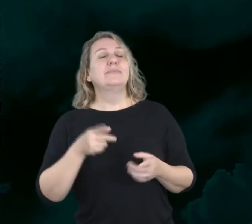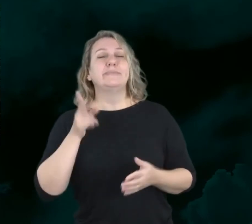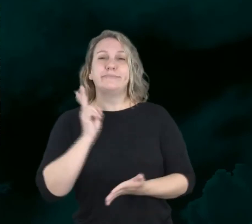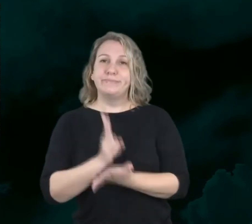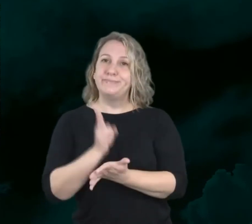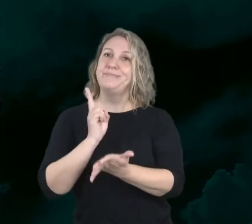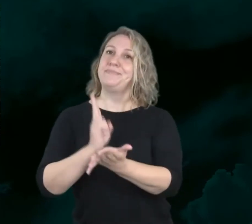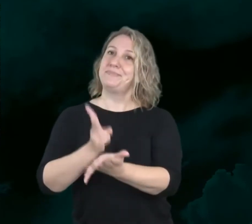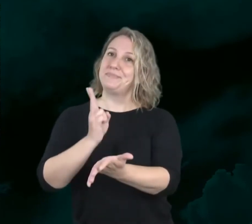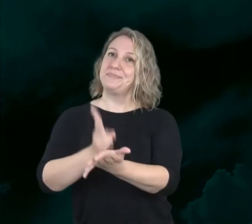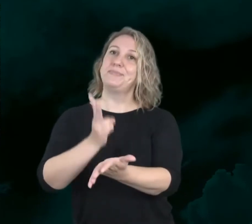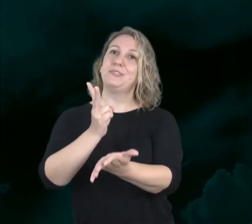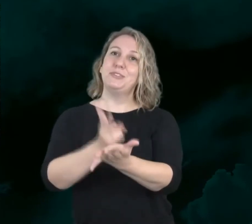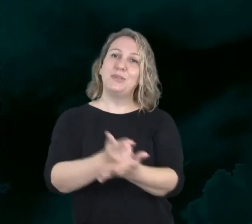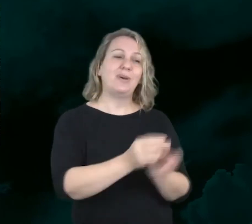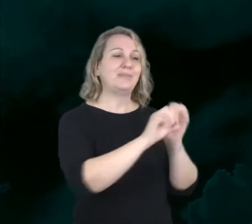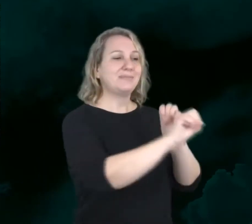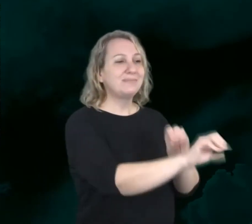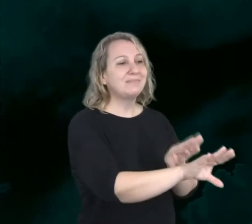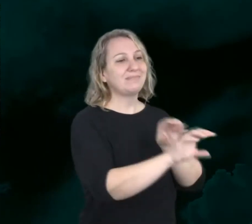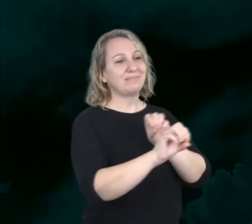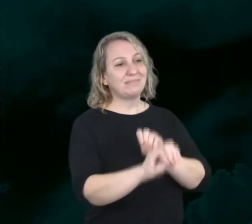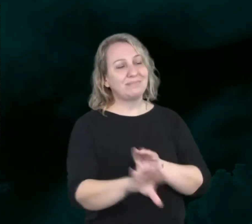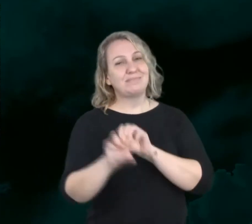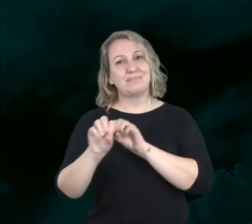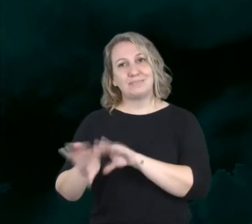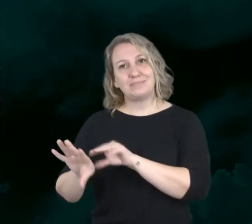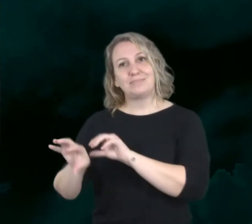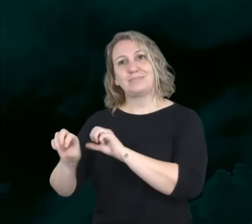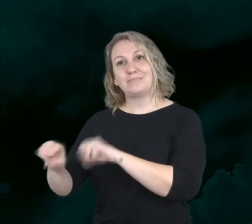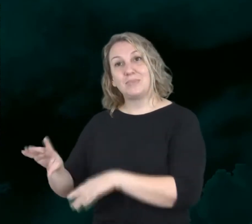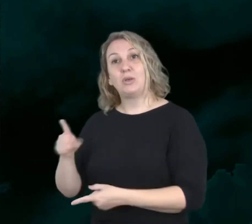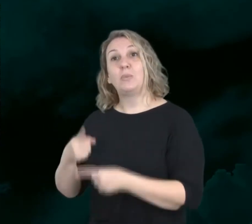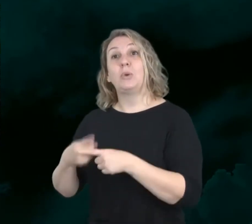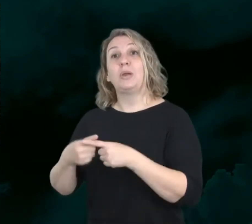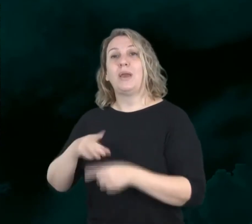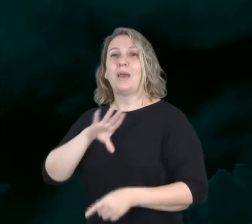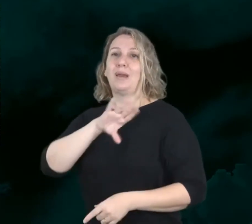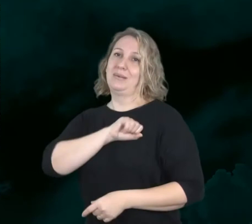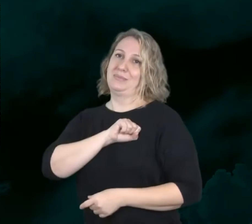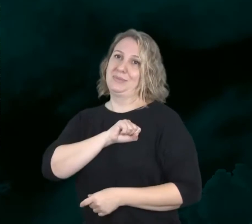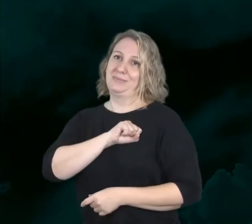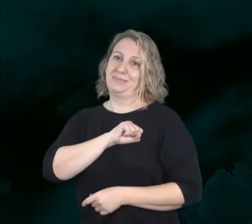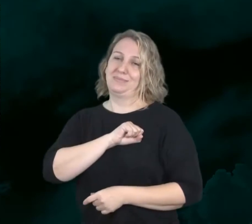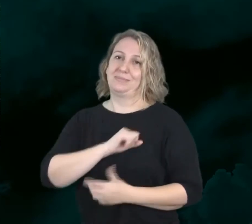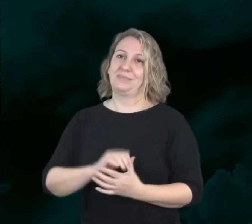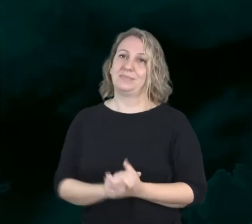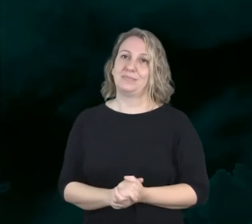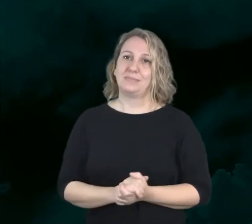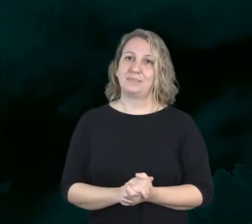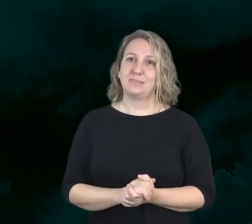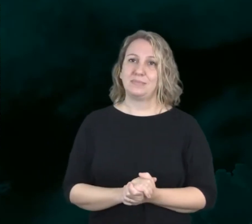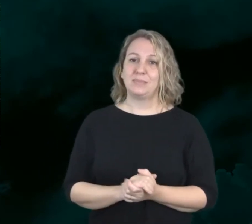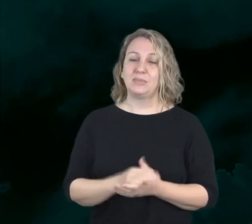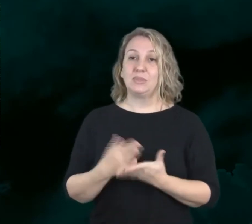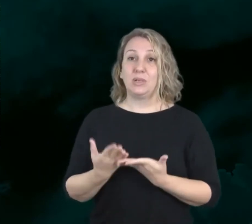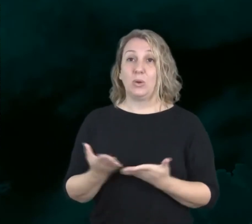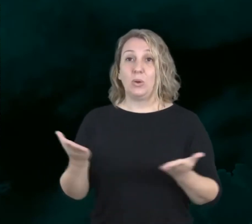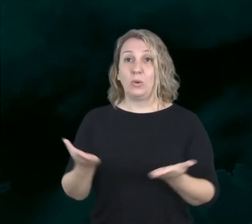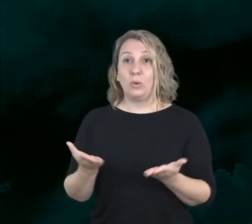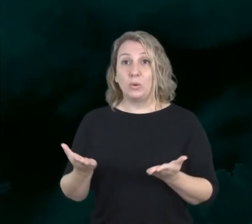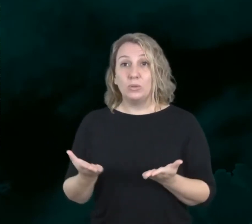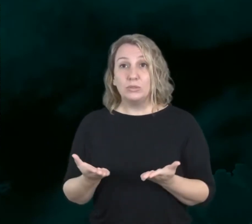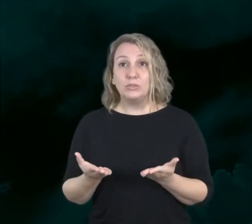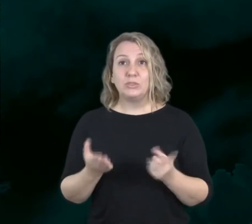as pessoas. Muito bem. Então, a igreja hoje, ou a sociedade hoje, precisa que nós,